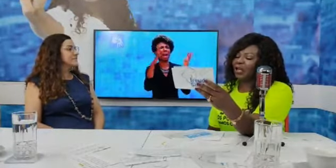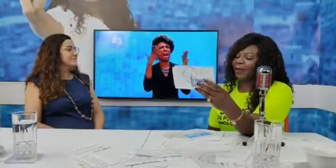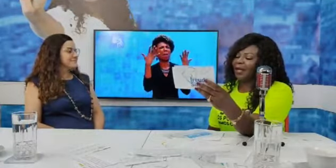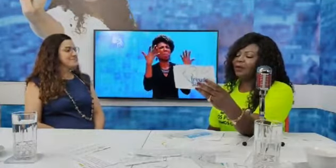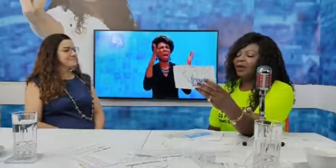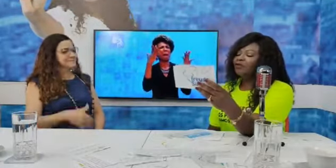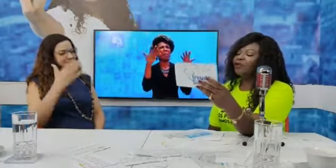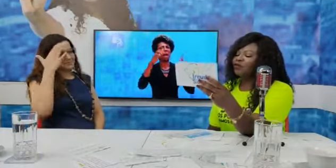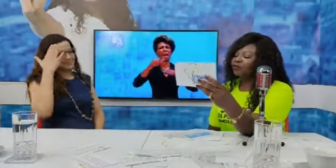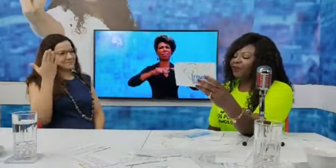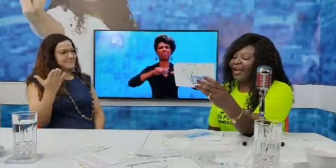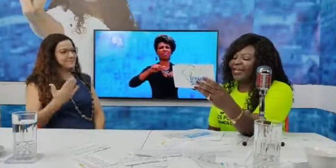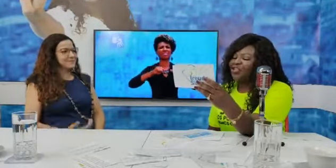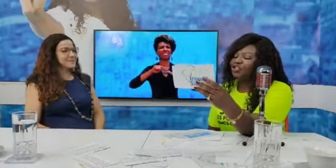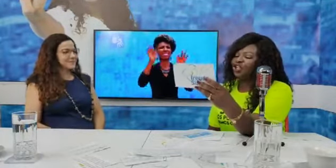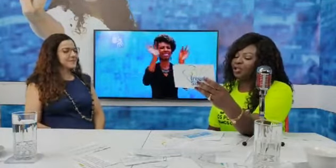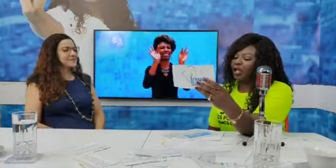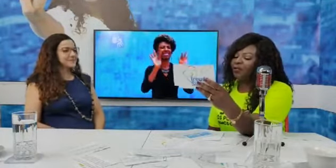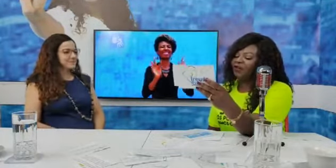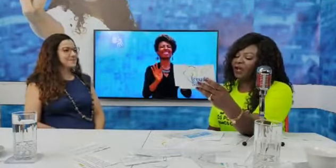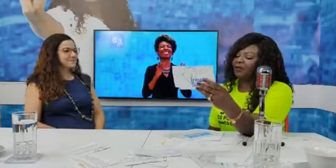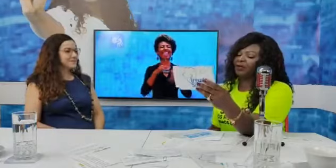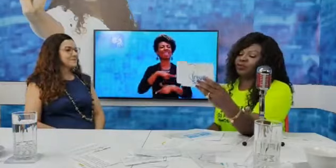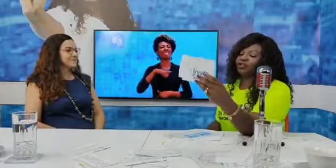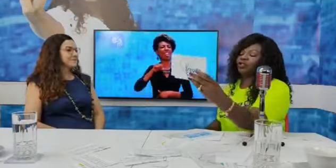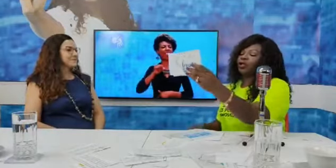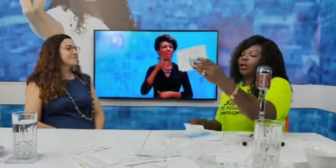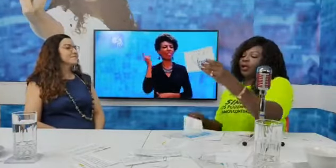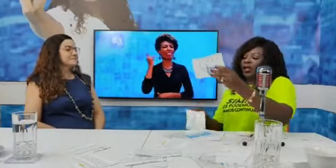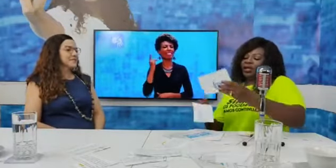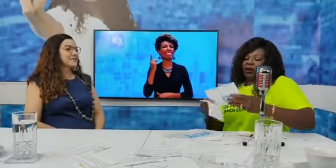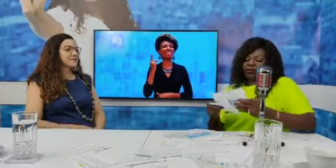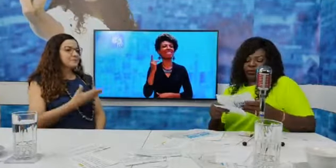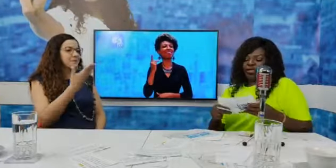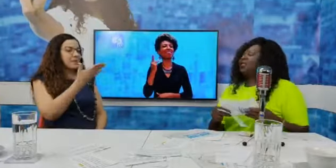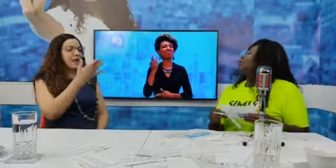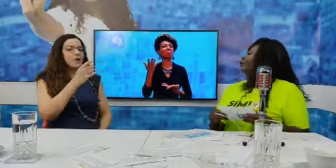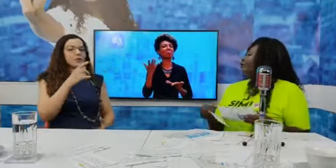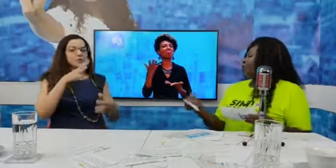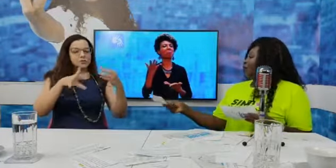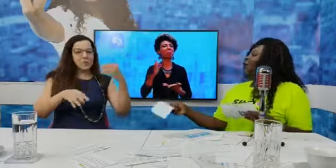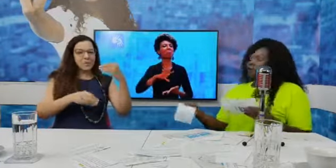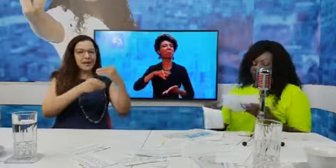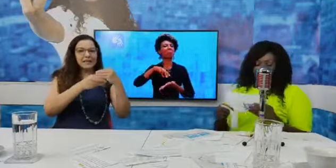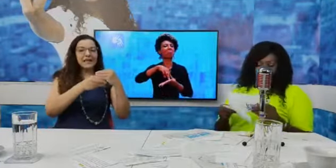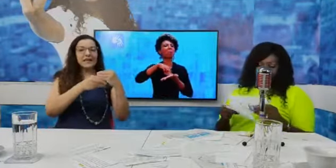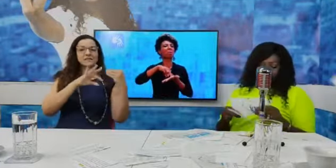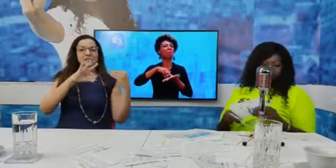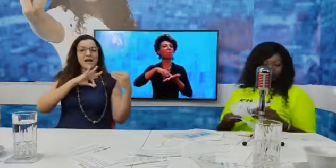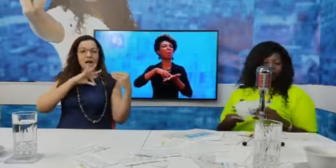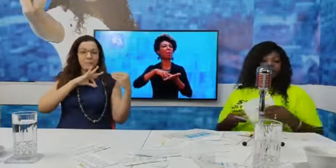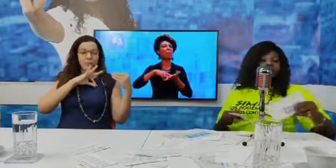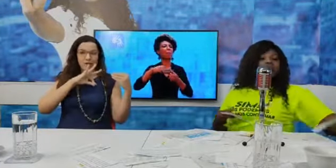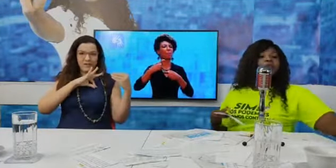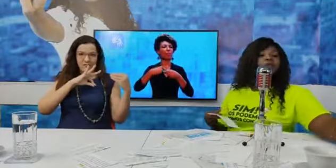excelente trabalho. Fico feliz de ter uma vereadora atuante em nosso município.